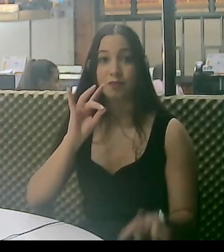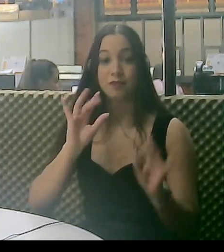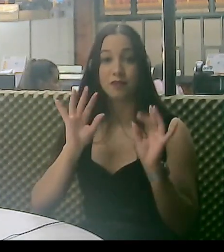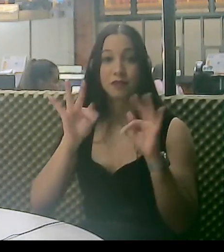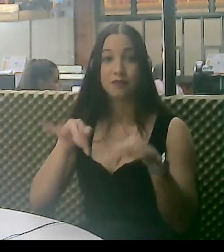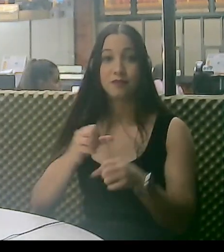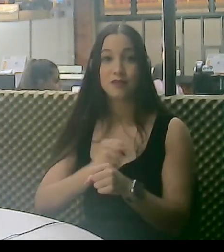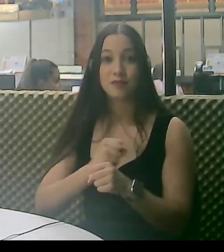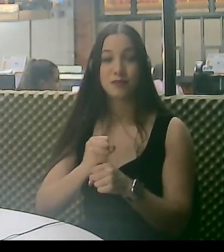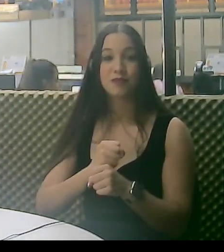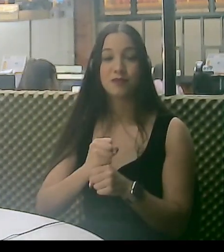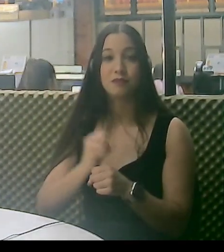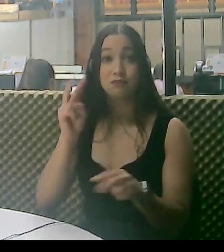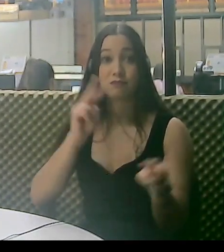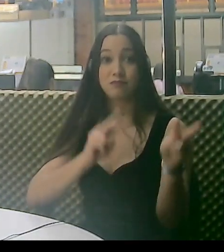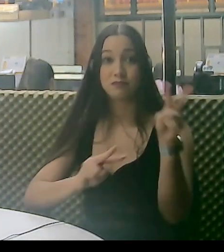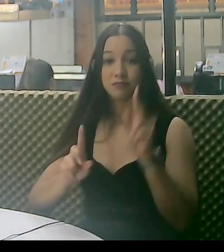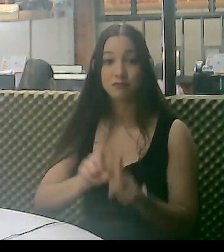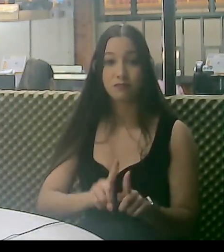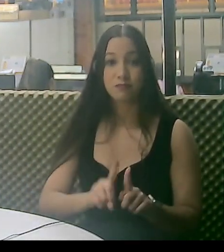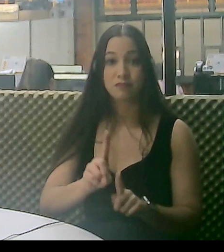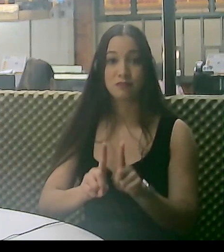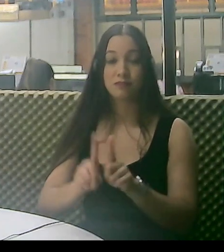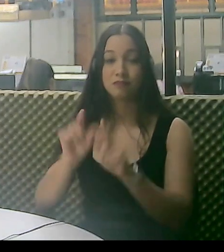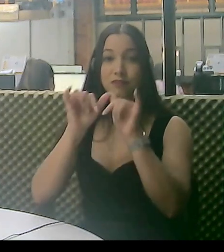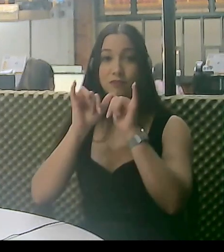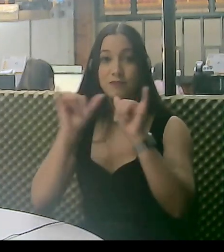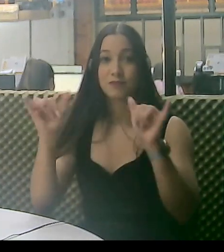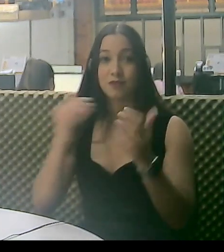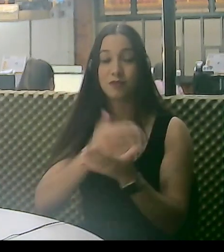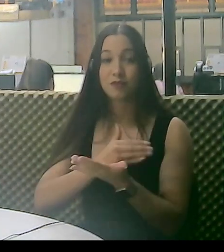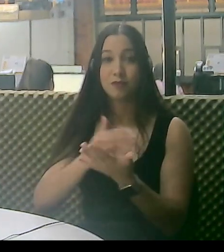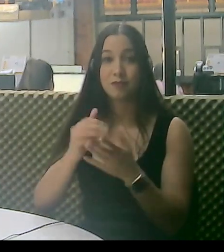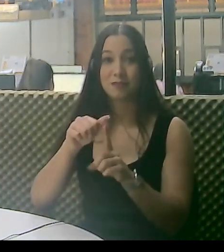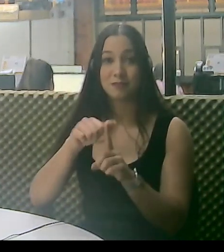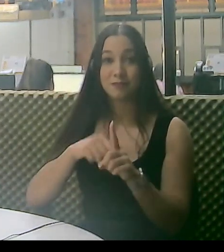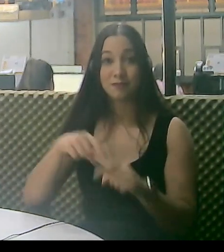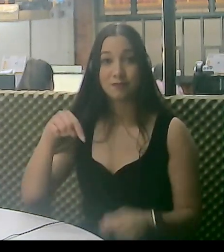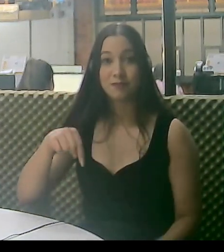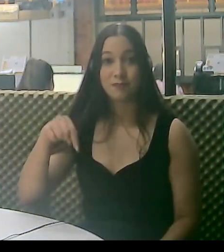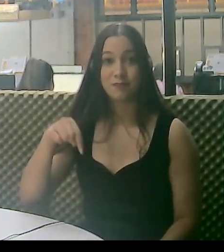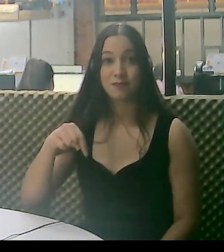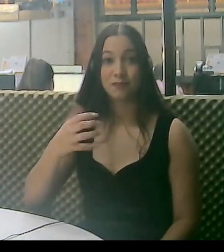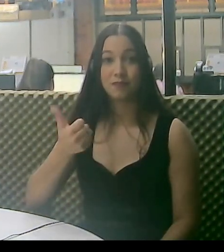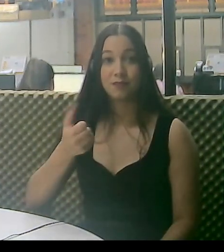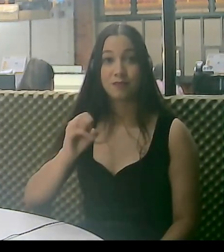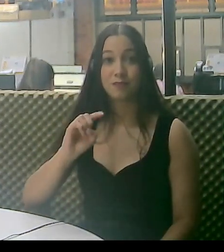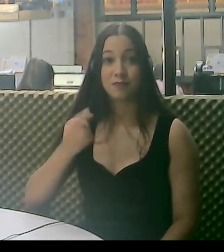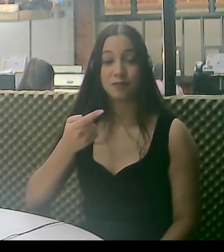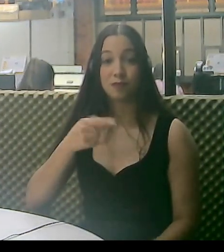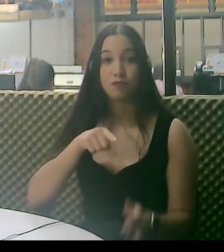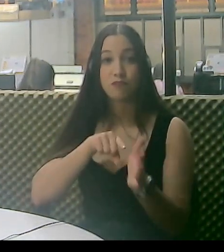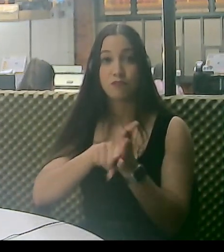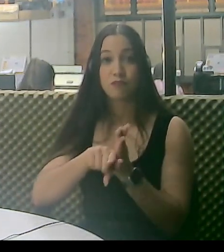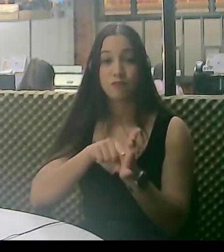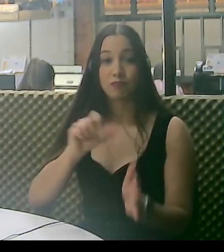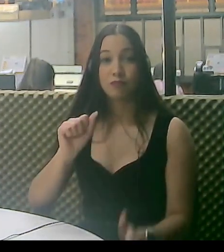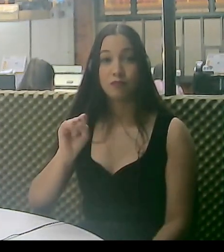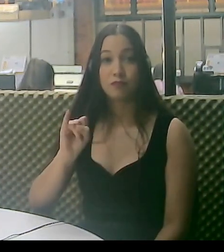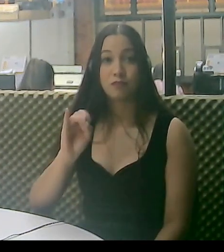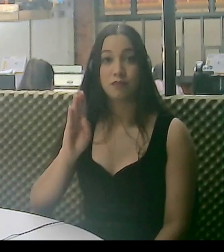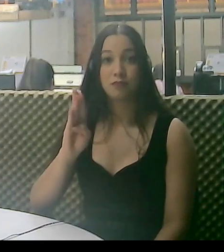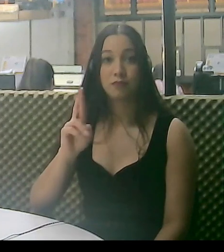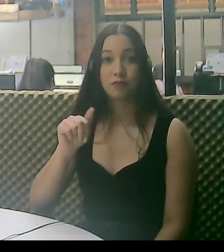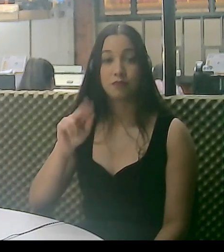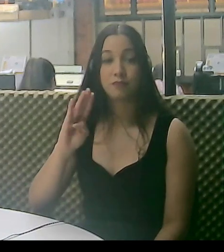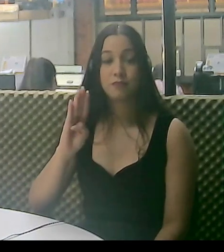de ano. A análise do ranking divulgado no início deste mês considerou destinos com mais de 10 mil buscas no Airbnb entre os